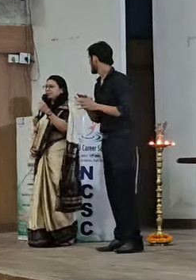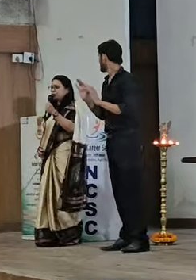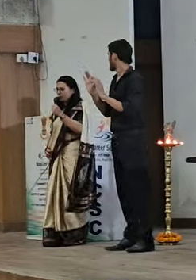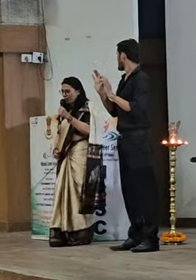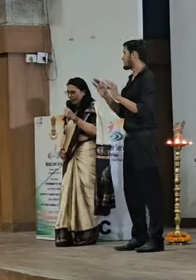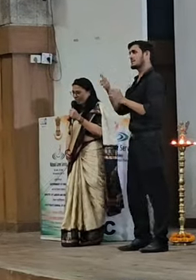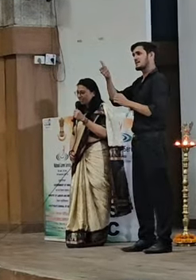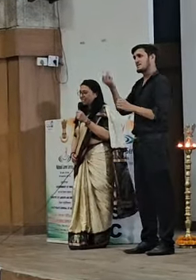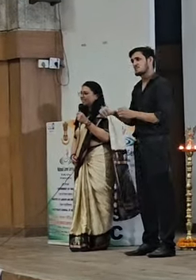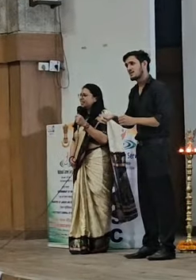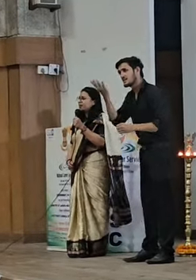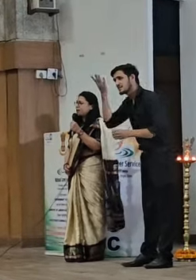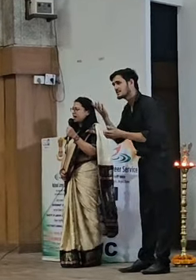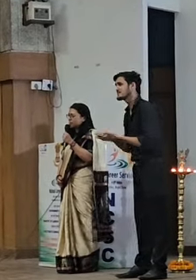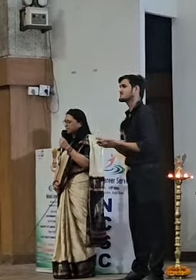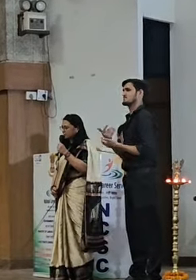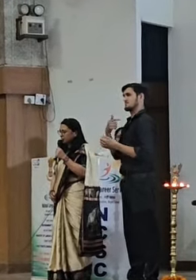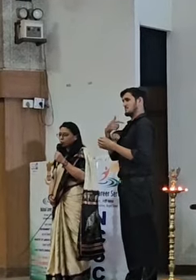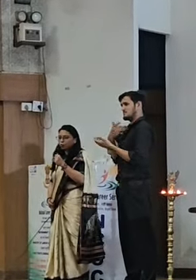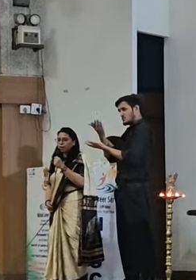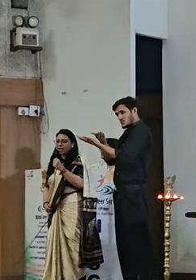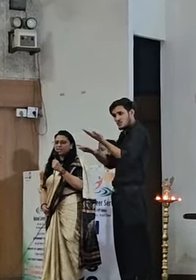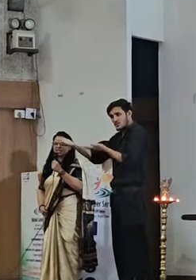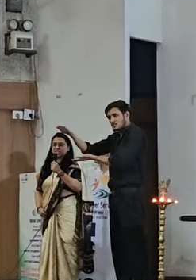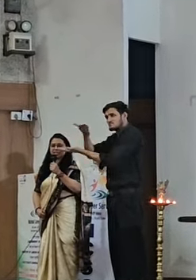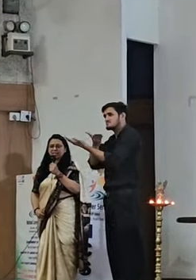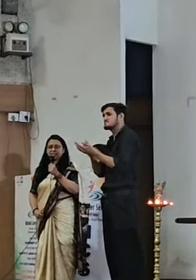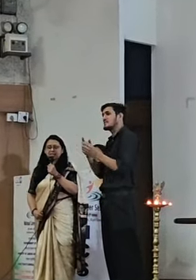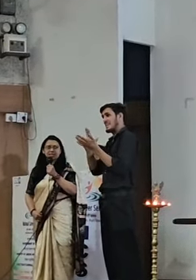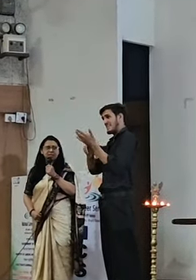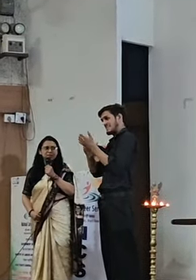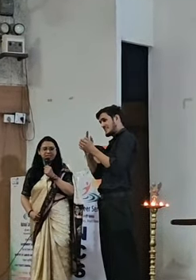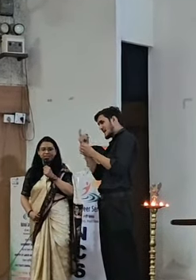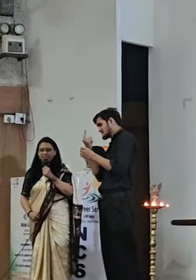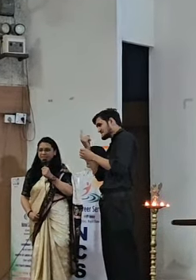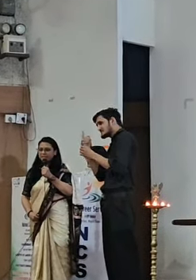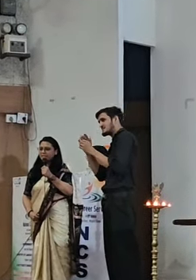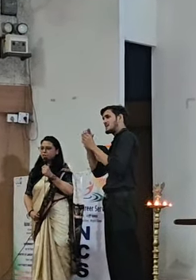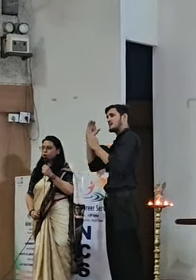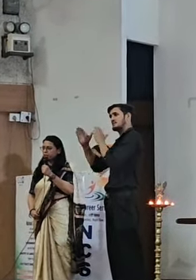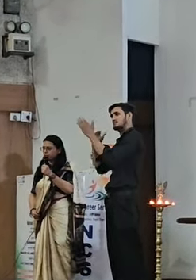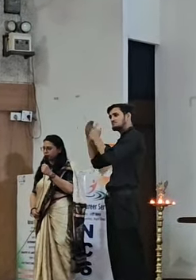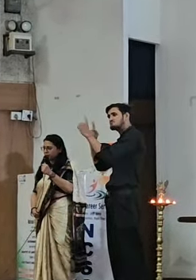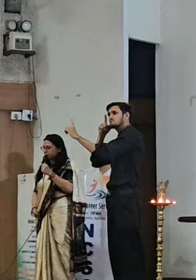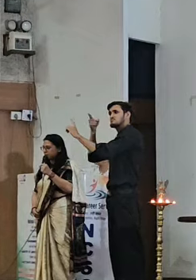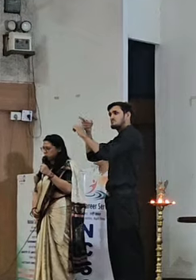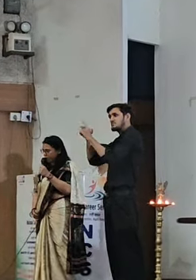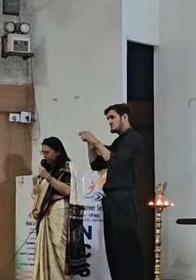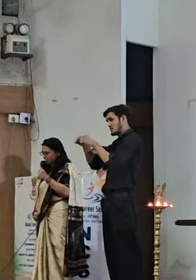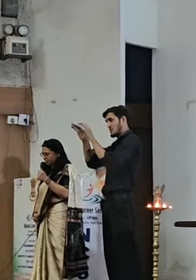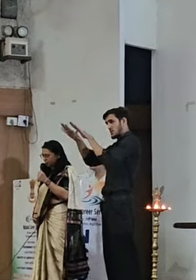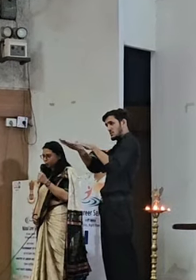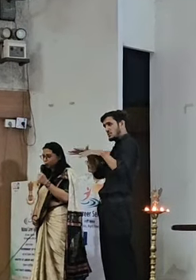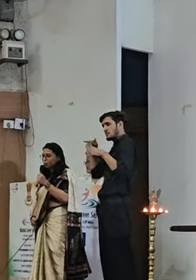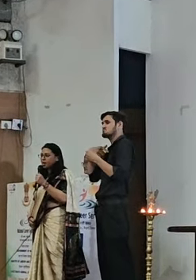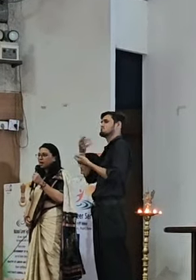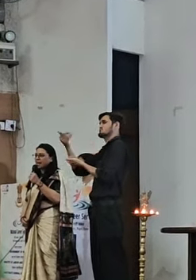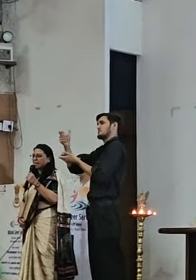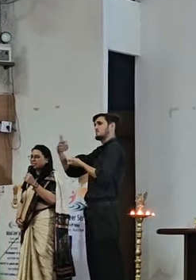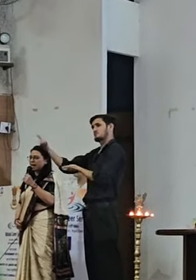गुड मॉर्निंग। मैं आप सभी लोगों का नेशनल करियर सर्विस सेंटर के इस ऑडिटोरियम में स्वागत करती हूँ। आज